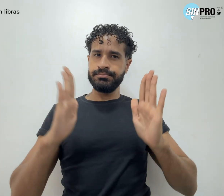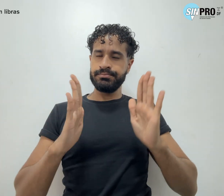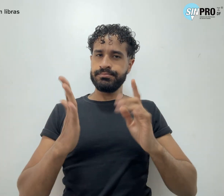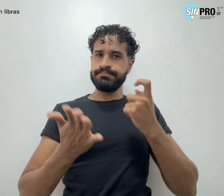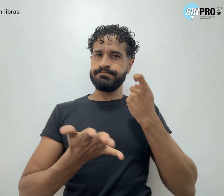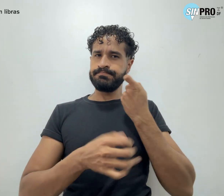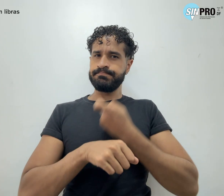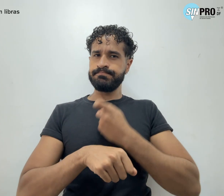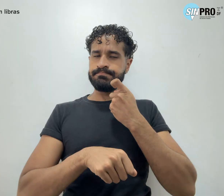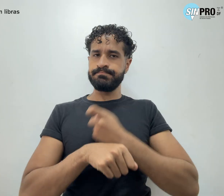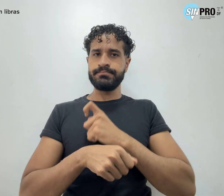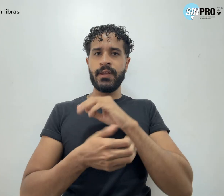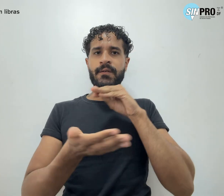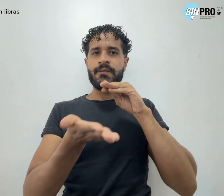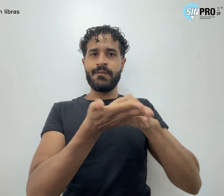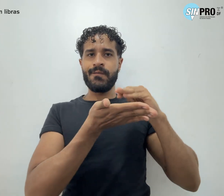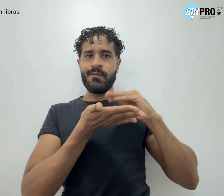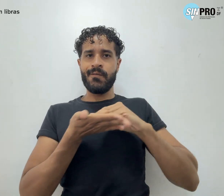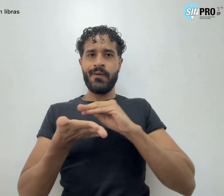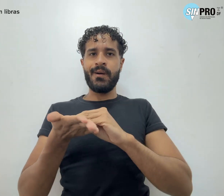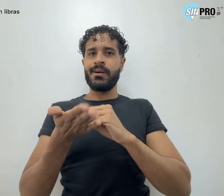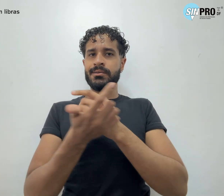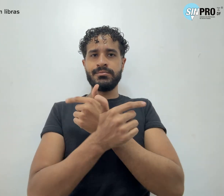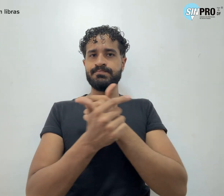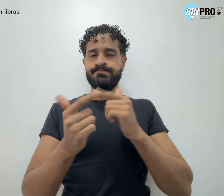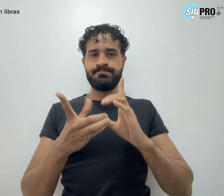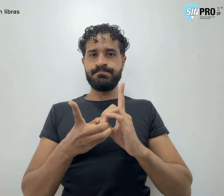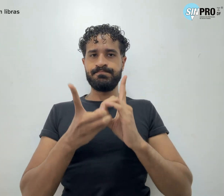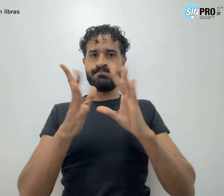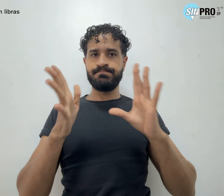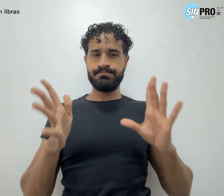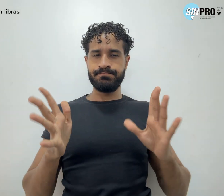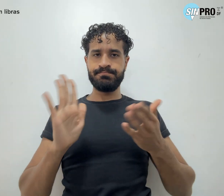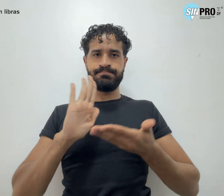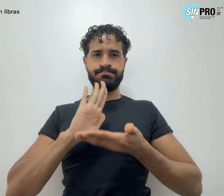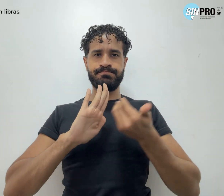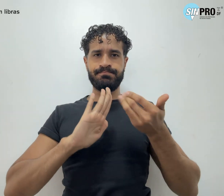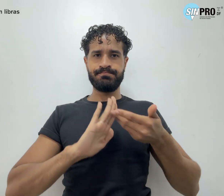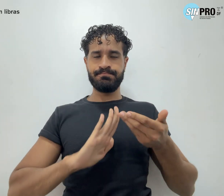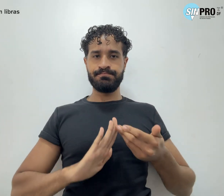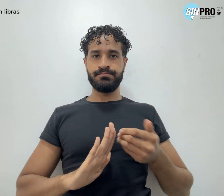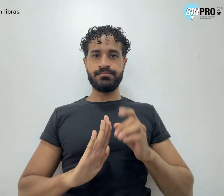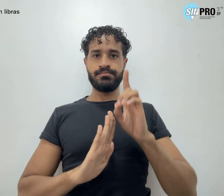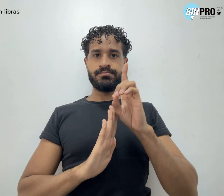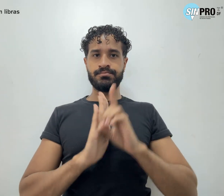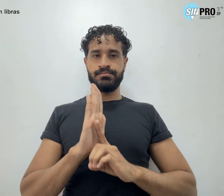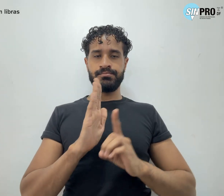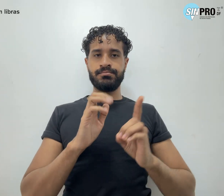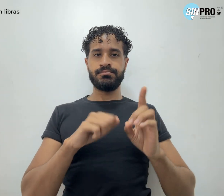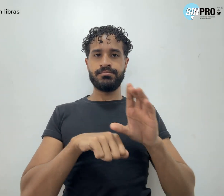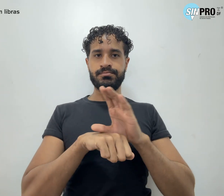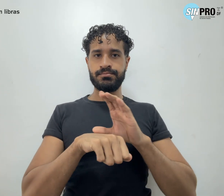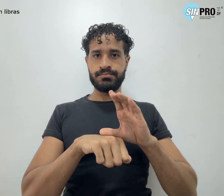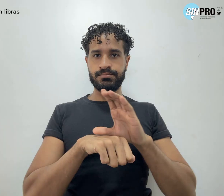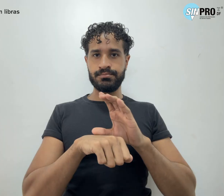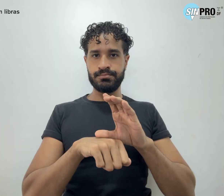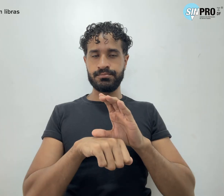pela ausência de democracia, supressão dos direitos constitucionais,